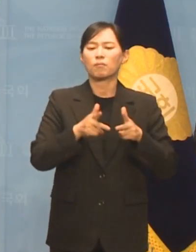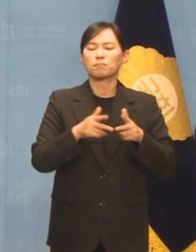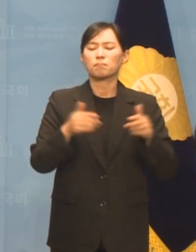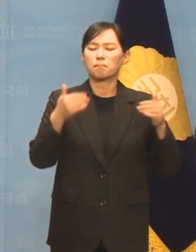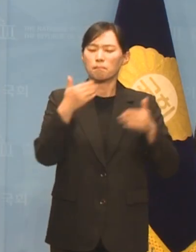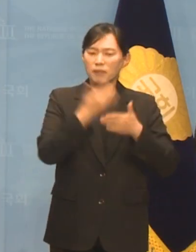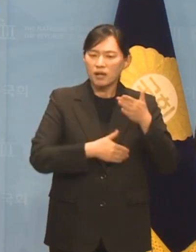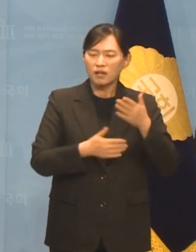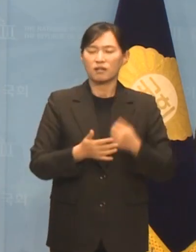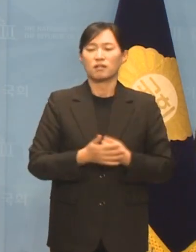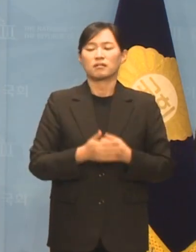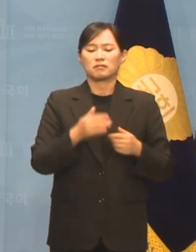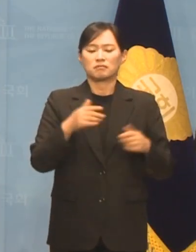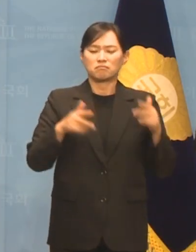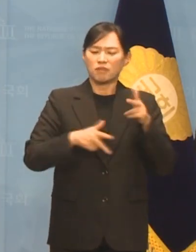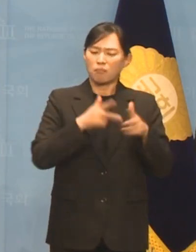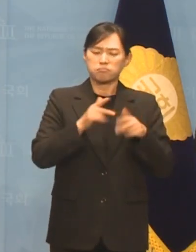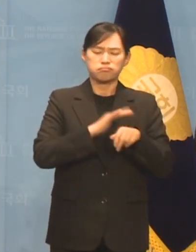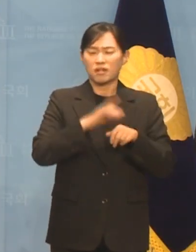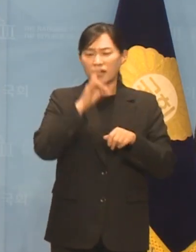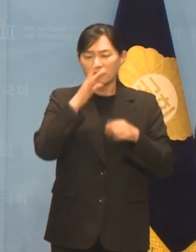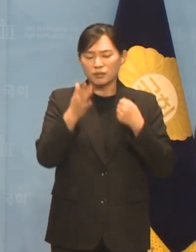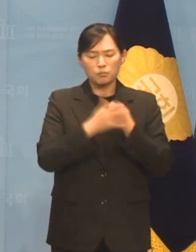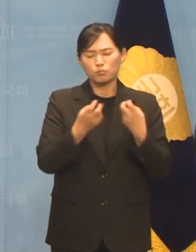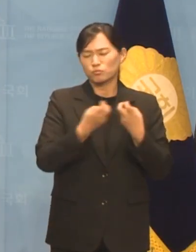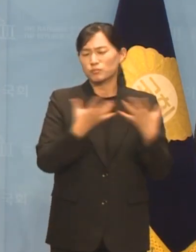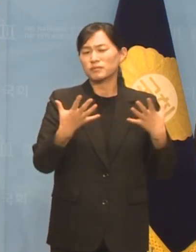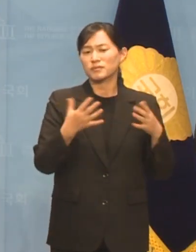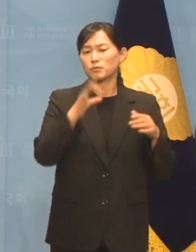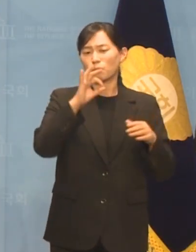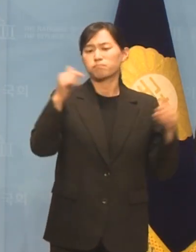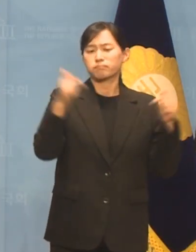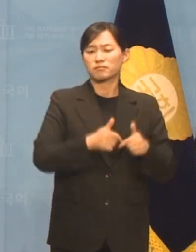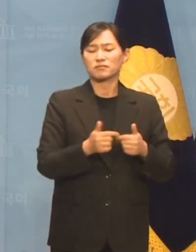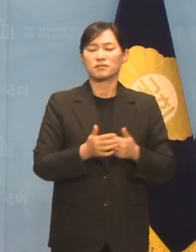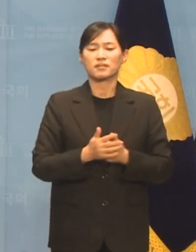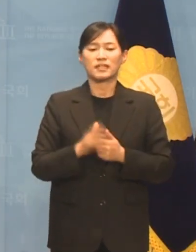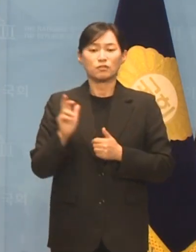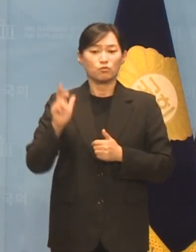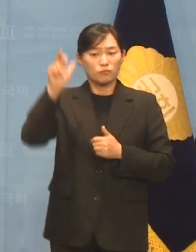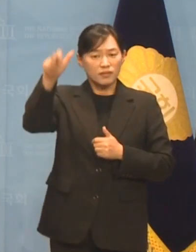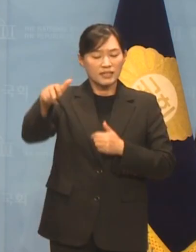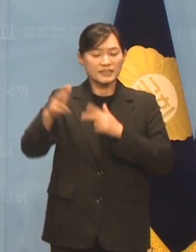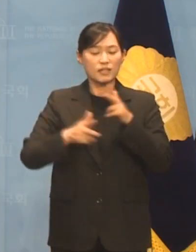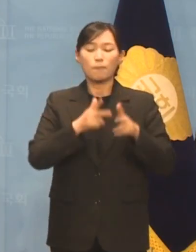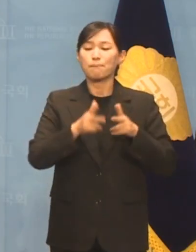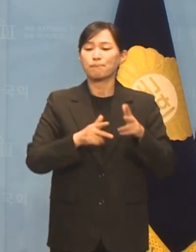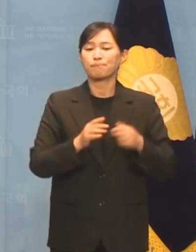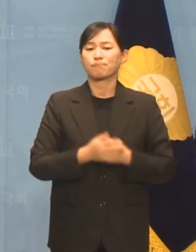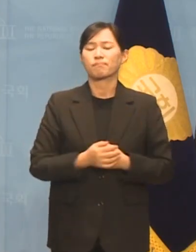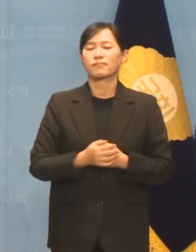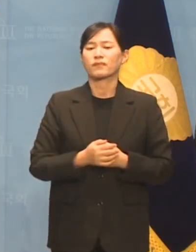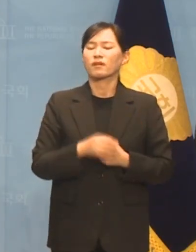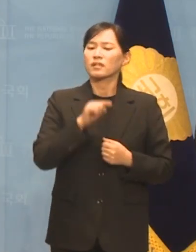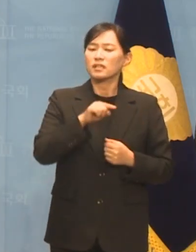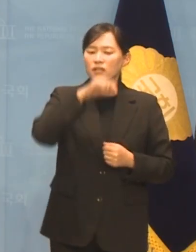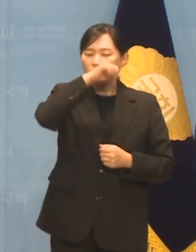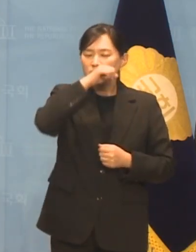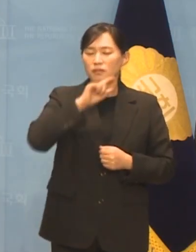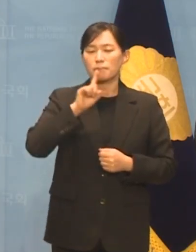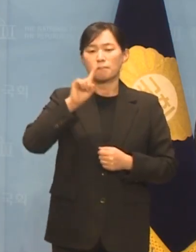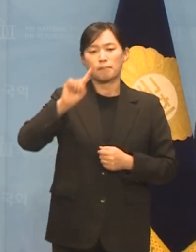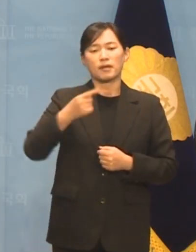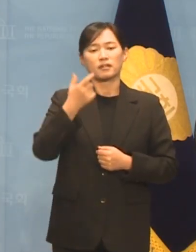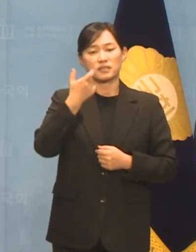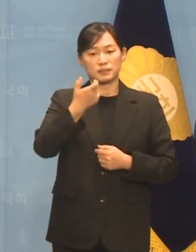않아 불가피하게 감액된 것입니다. 셋째, 장거리 함대공 유도탄 사업 예산입니다. 이 예산은 114억